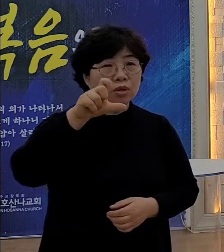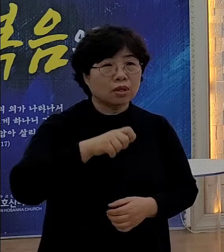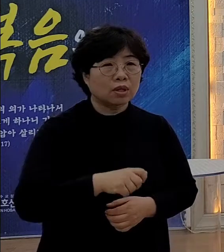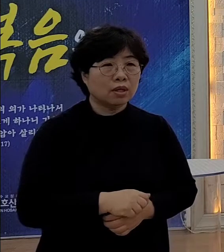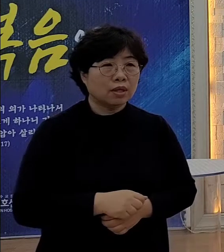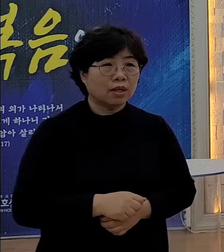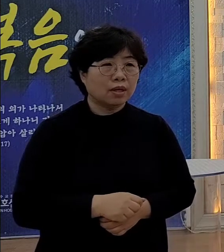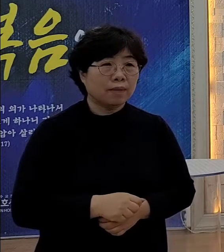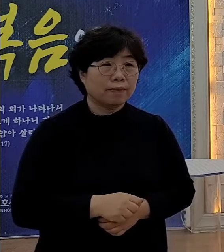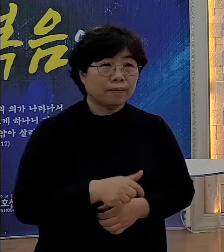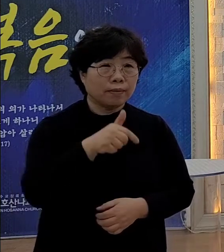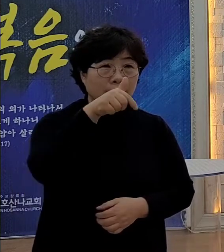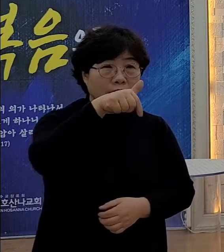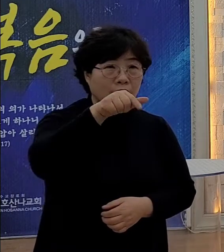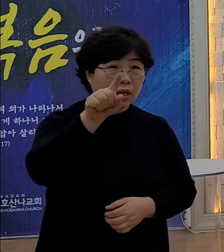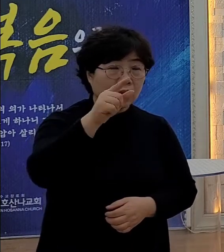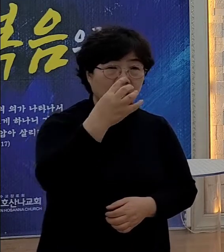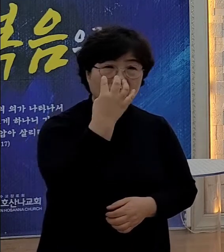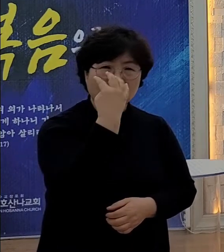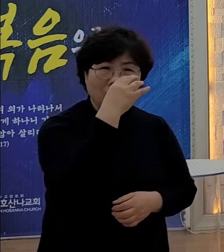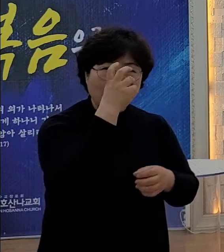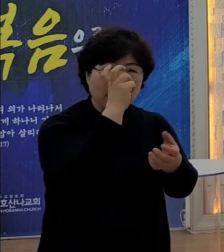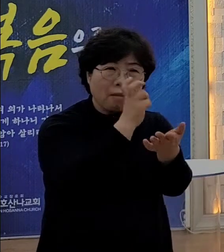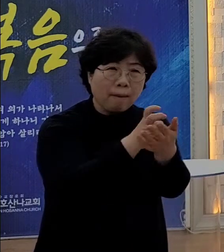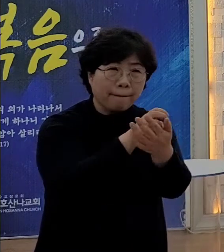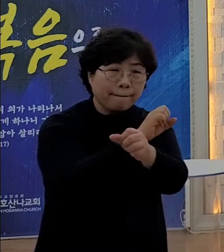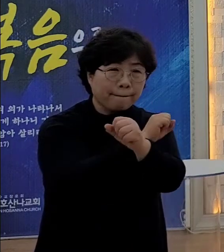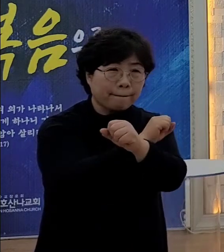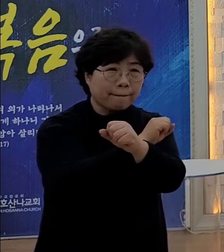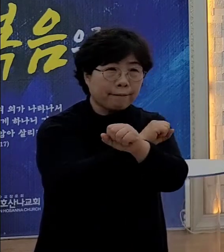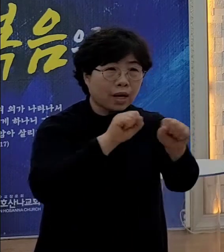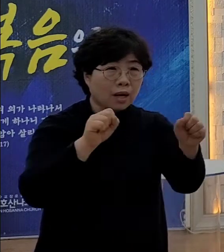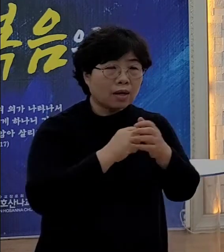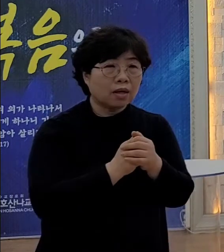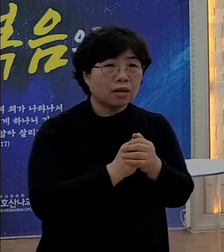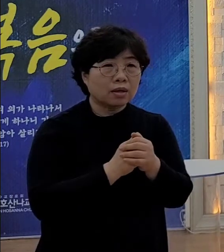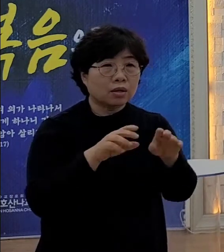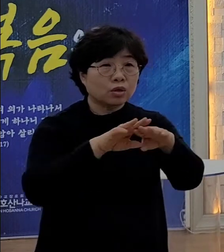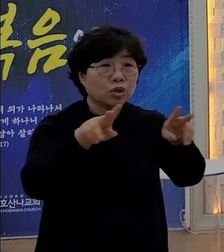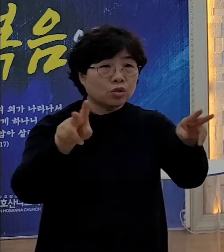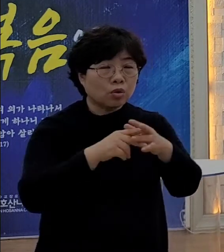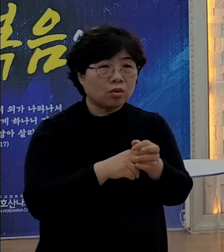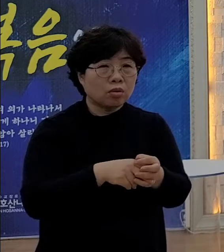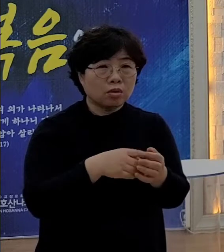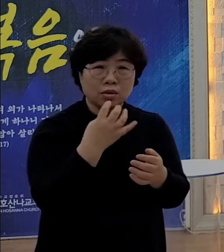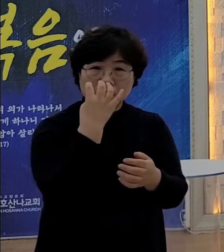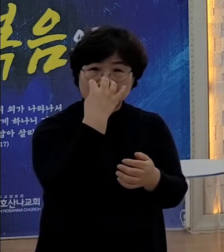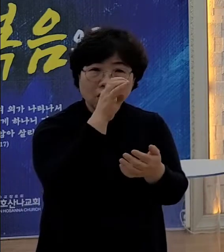간통법의 폐지로부터 이 한국은 완전히 몰락의 길을 가고 있습니다.